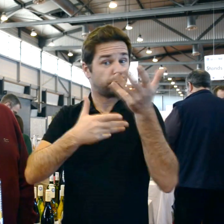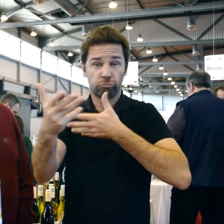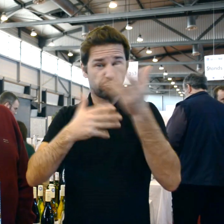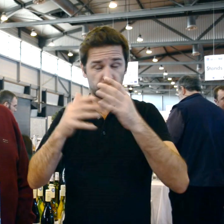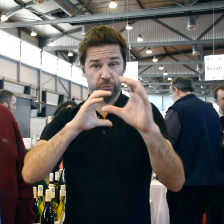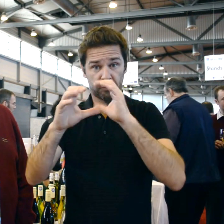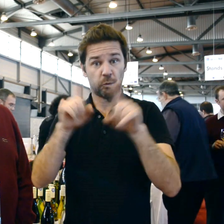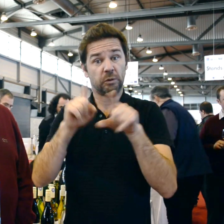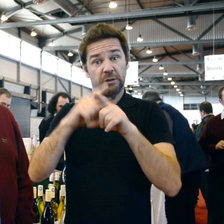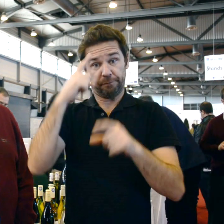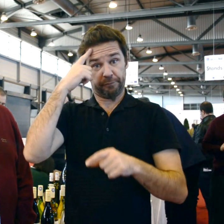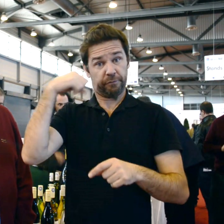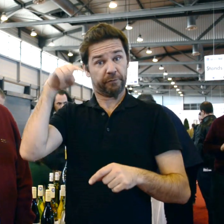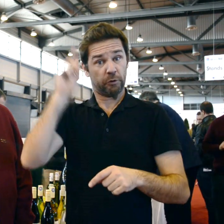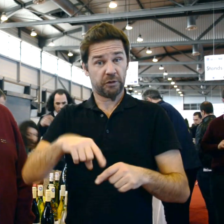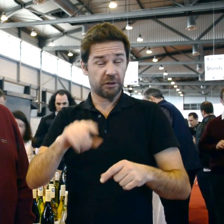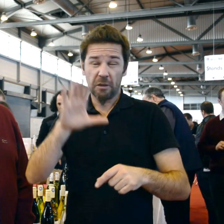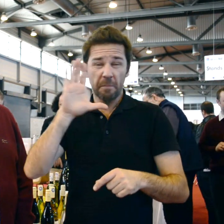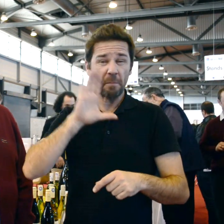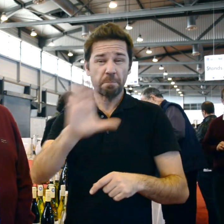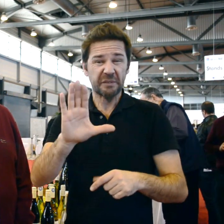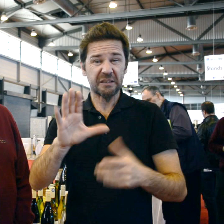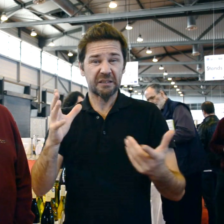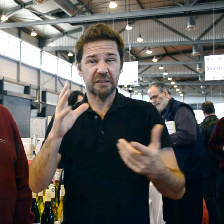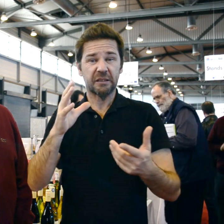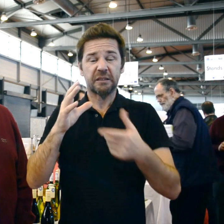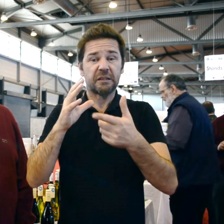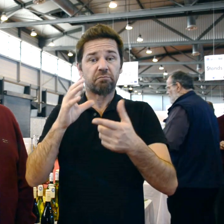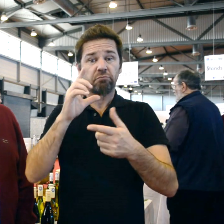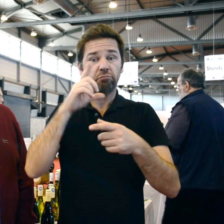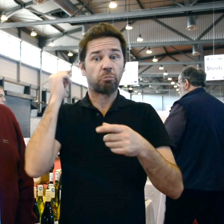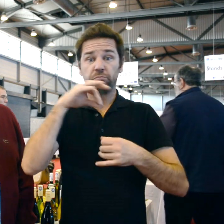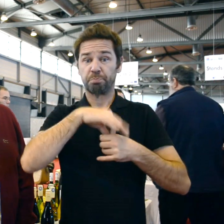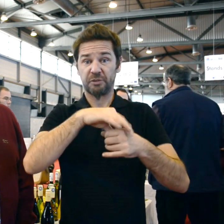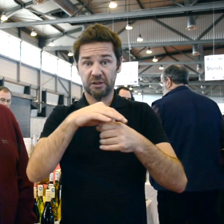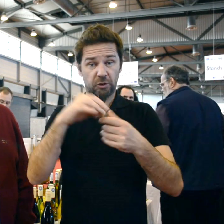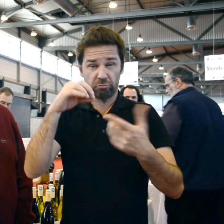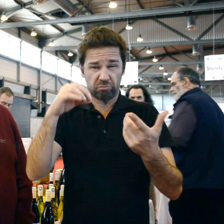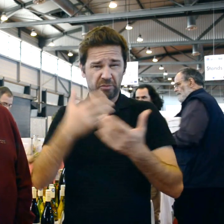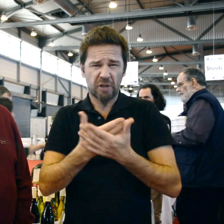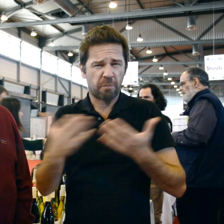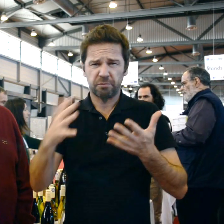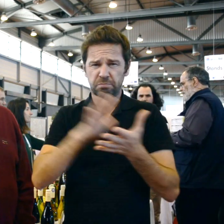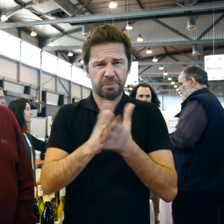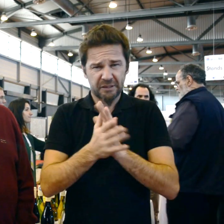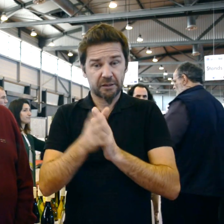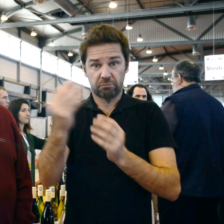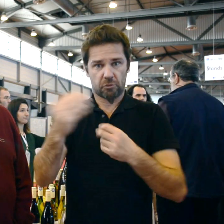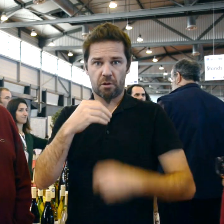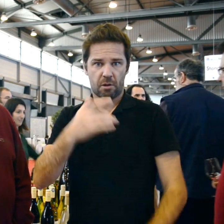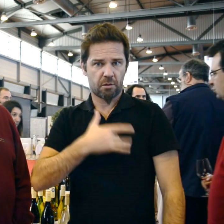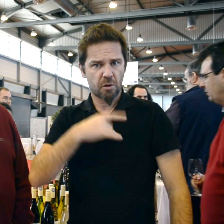philosophie, disons, très pragmatique de Valentin Blander nous a intéressé beaucoup aussi, parce que